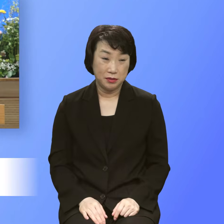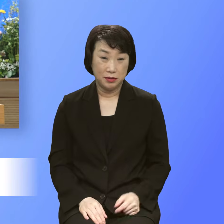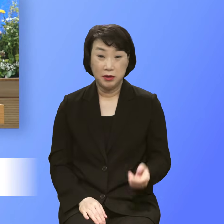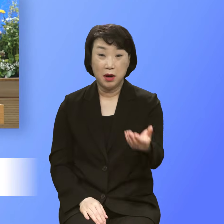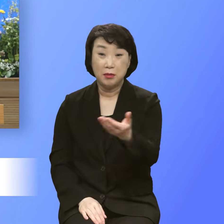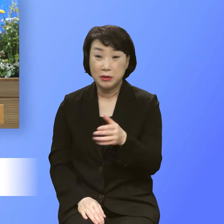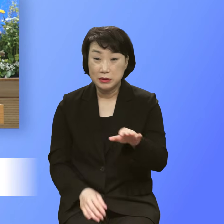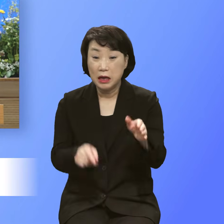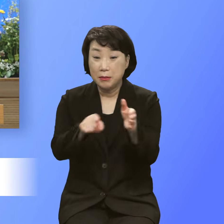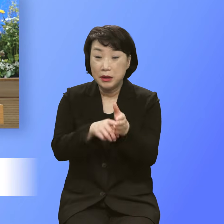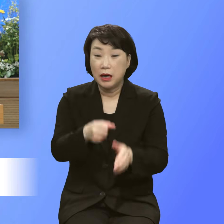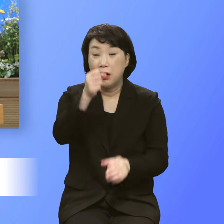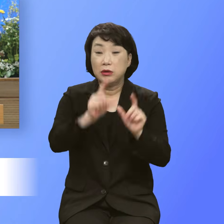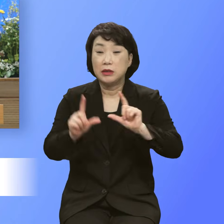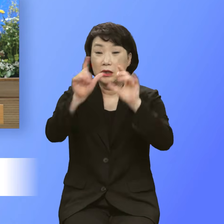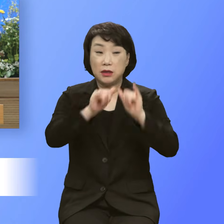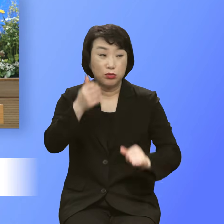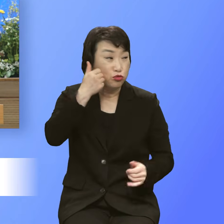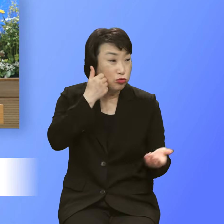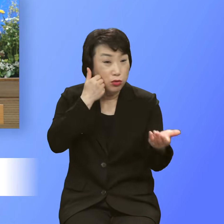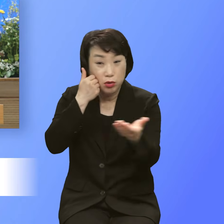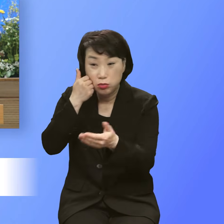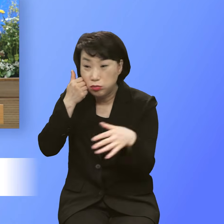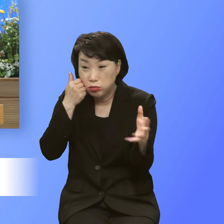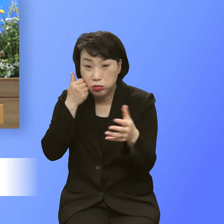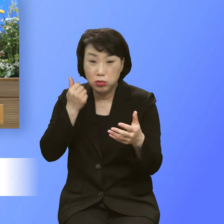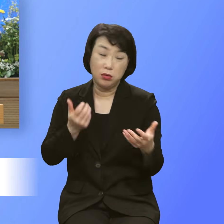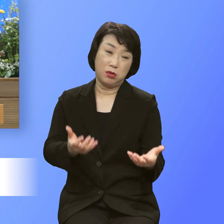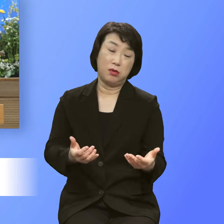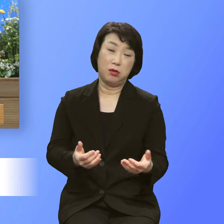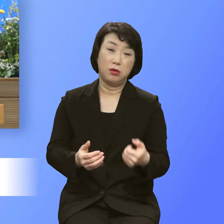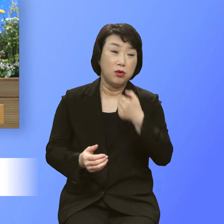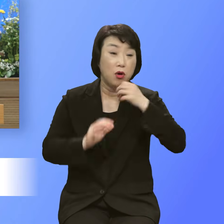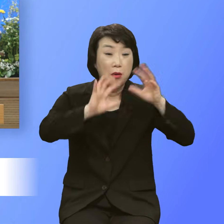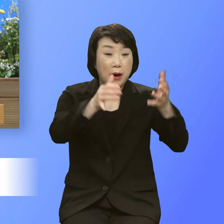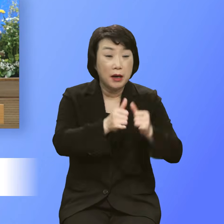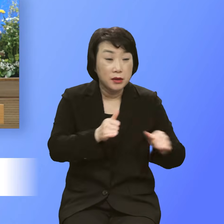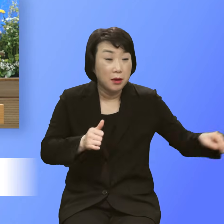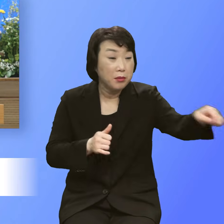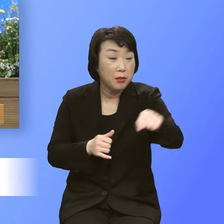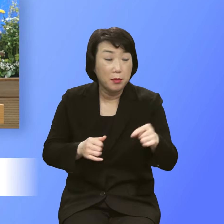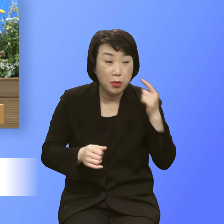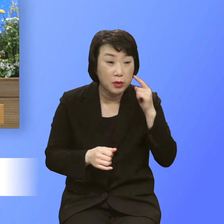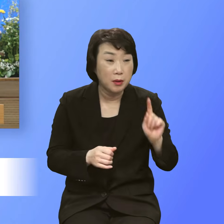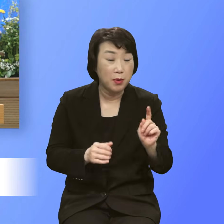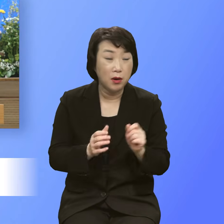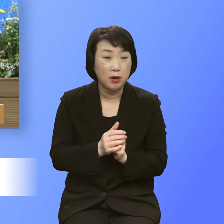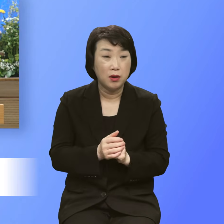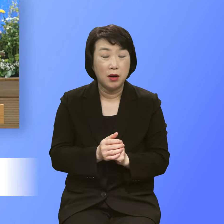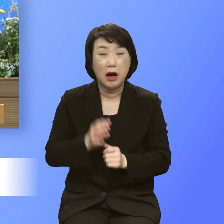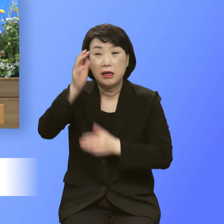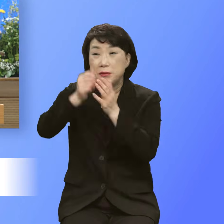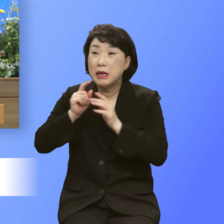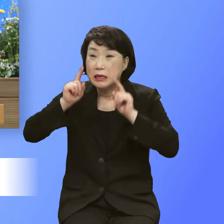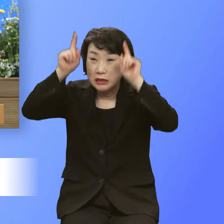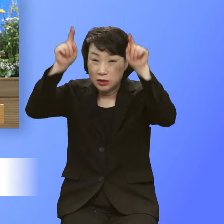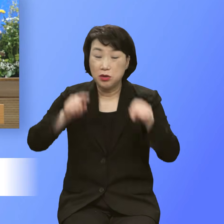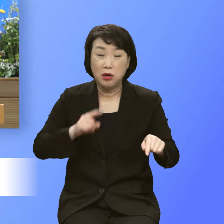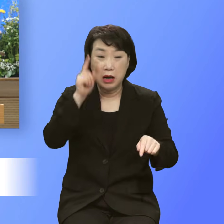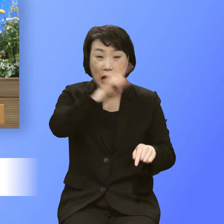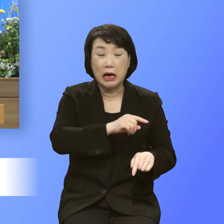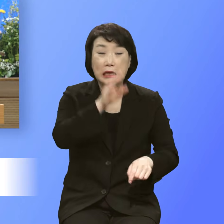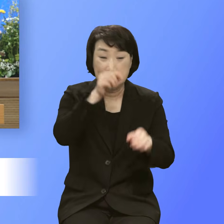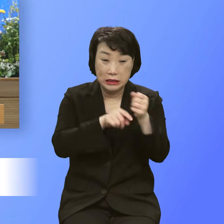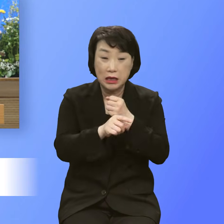근데 믿음으로 타는 자가 없어. 로마 교인들이. 그러니까 하나님의 진노가